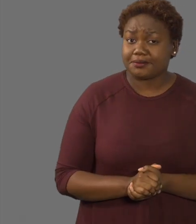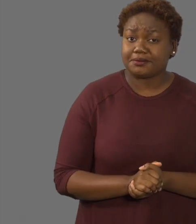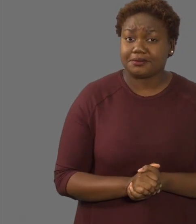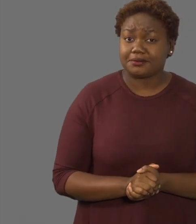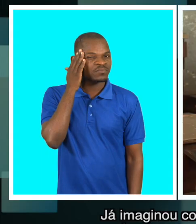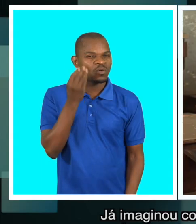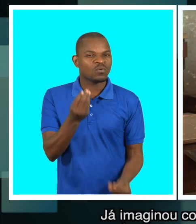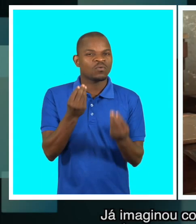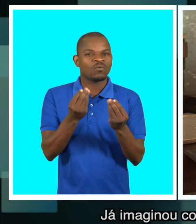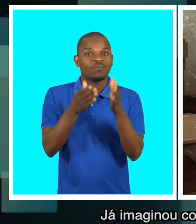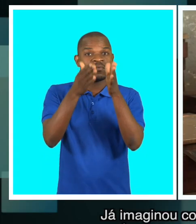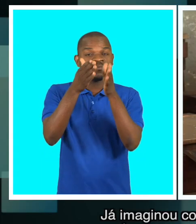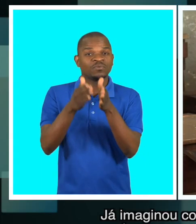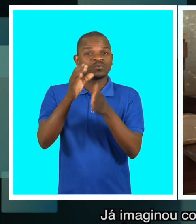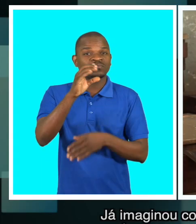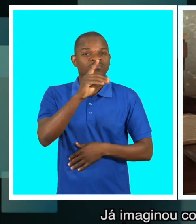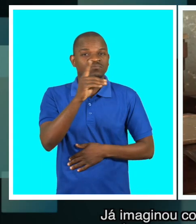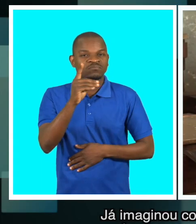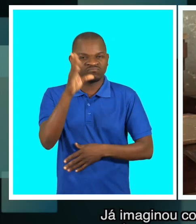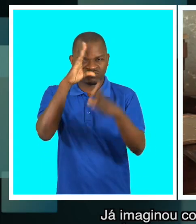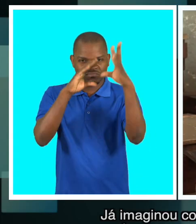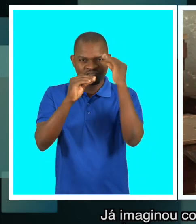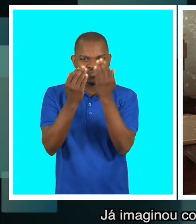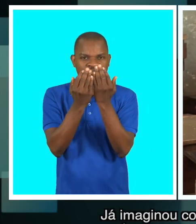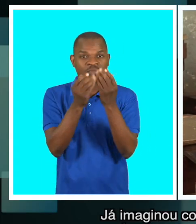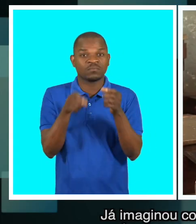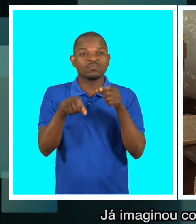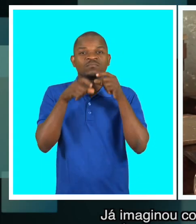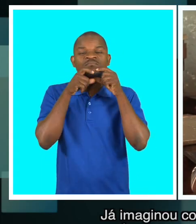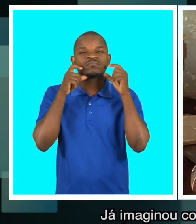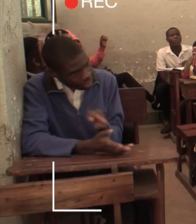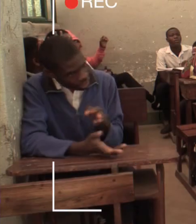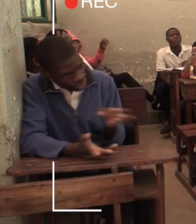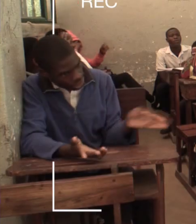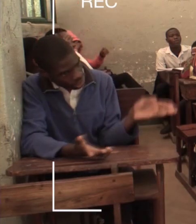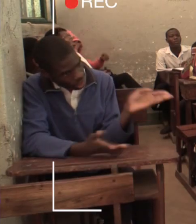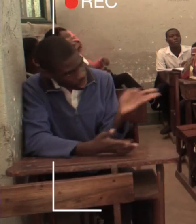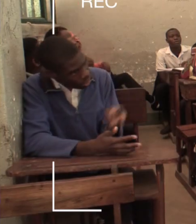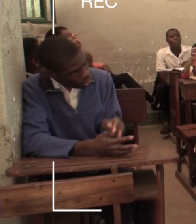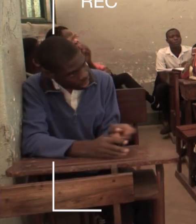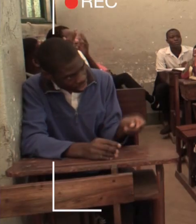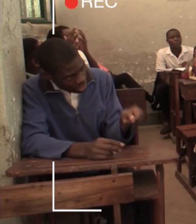inclusiva. Já imaginou como uma pessoa com deficiência tem acesso ao ensino em Moçambique?